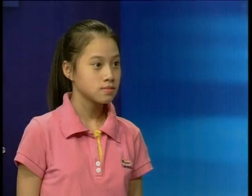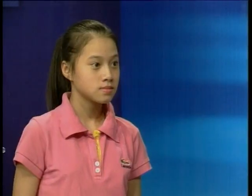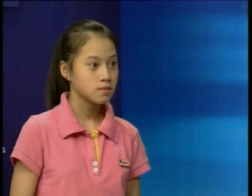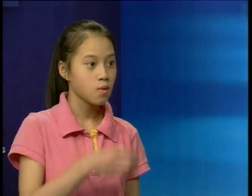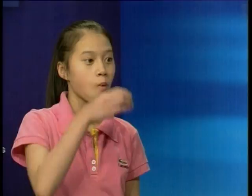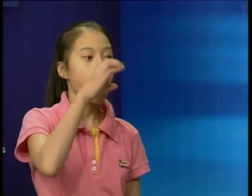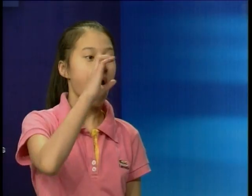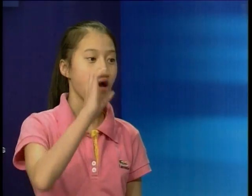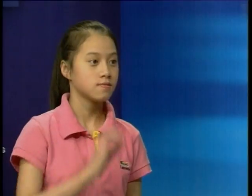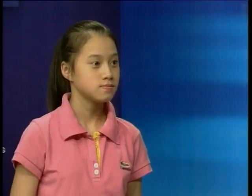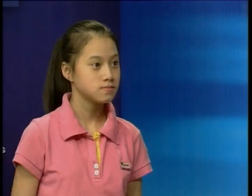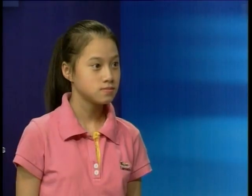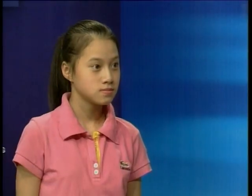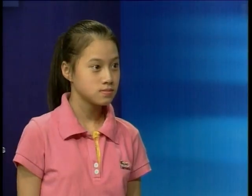Miệng còn dùng để làm gì nữa Để uống